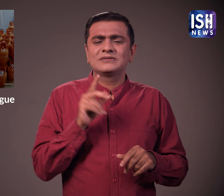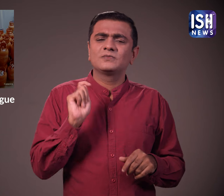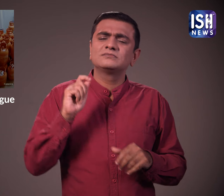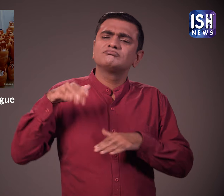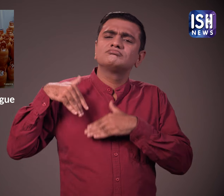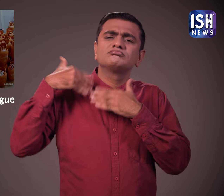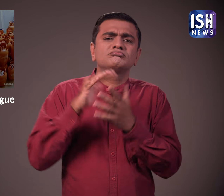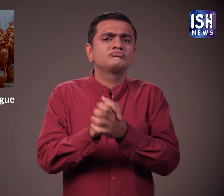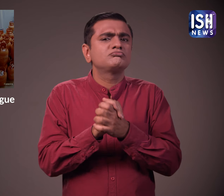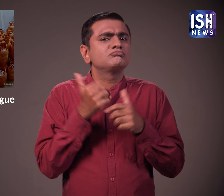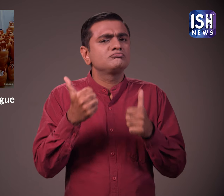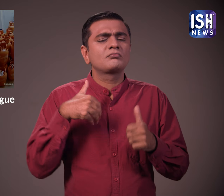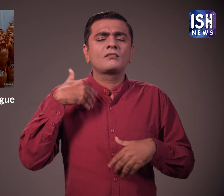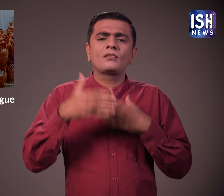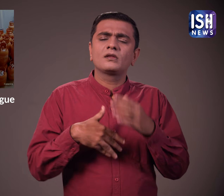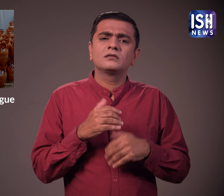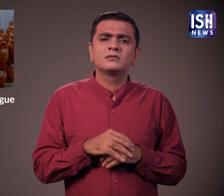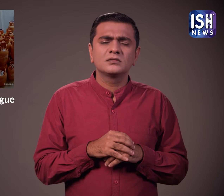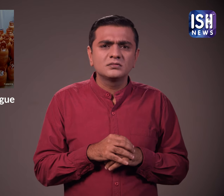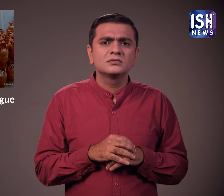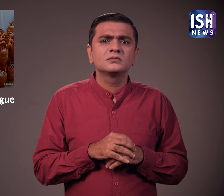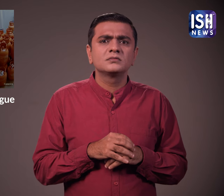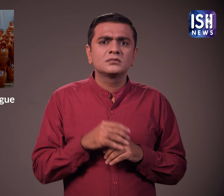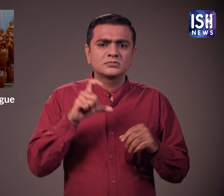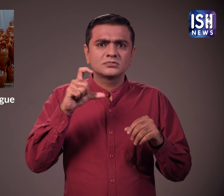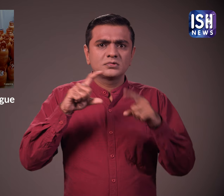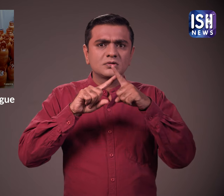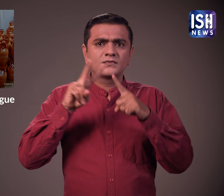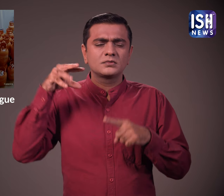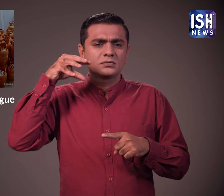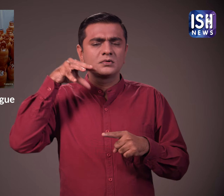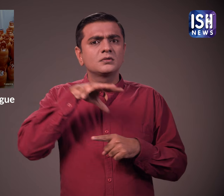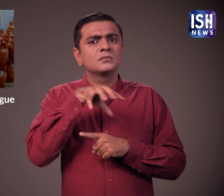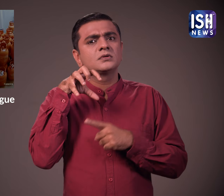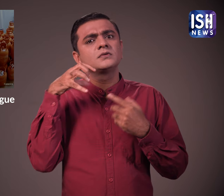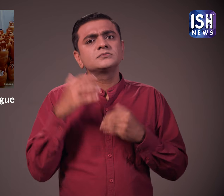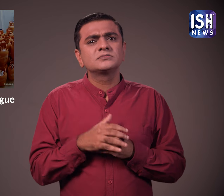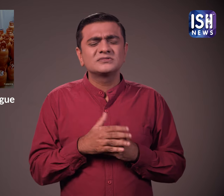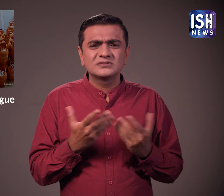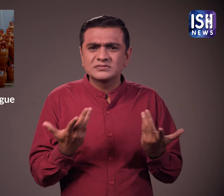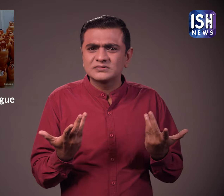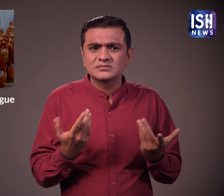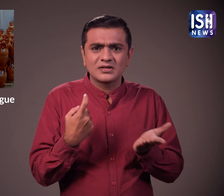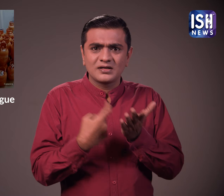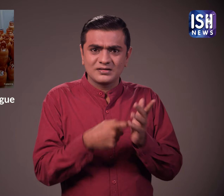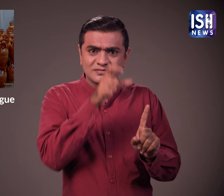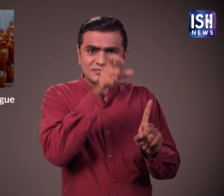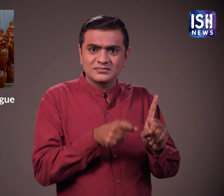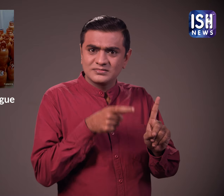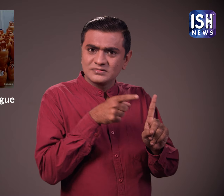वे कुछ समय के लिए सहयोगी रहे हैं सीसी टीवी फुटेज में एक अजीवो गरीब घटना कैद हो गई